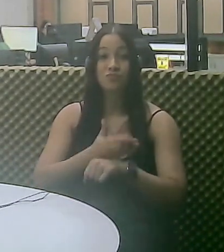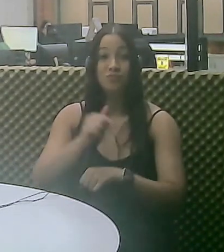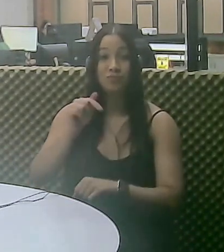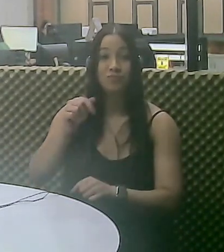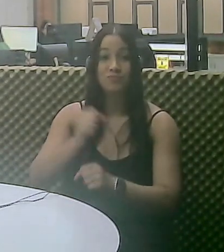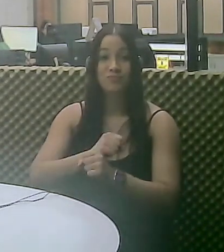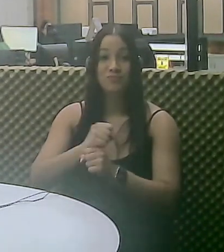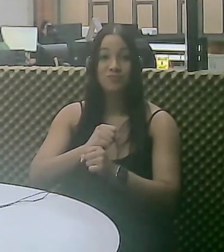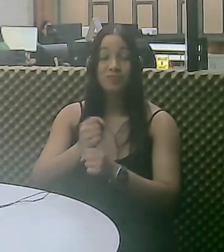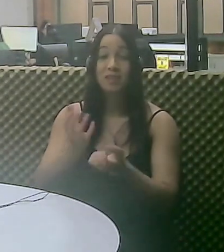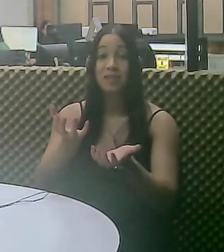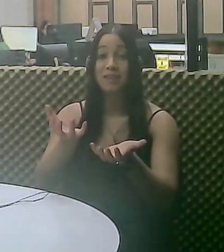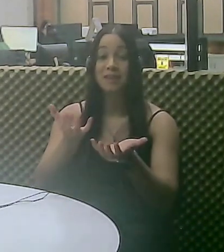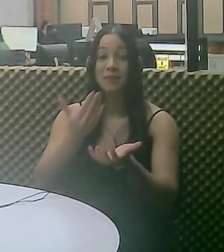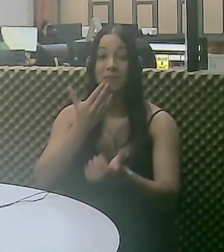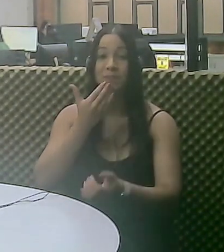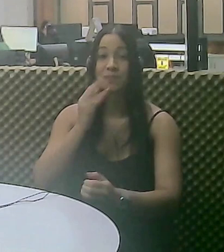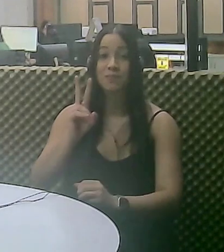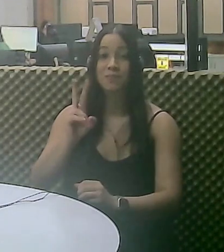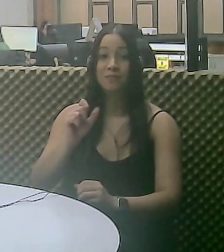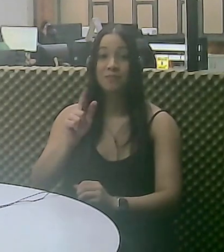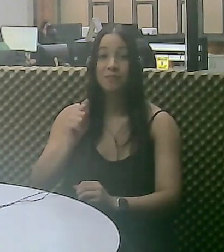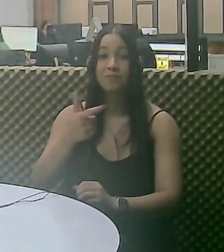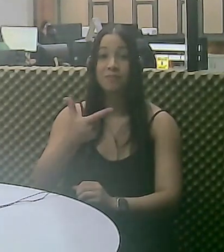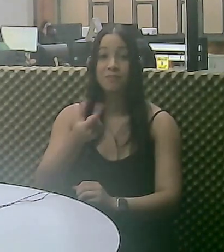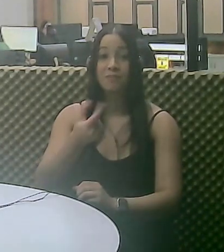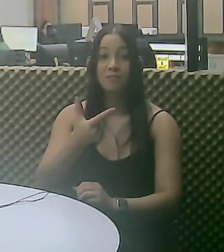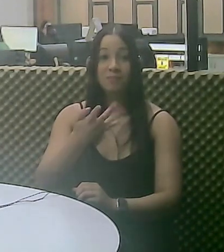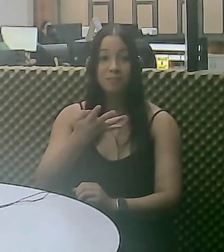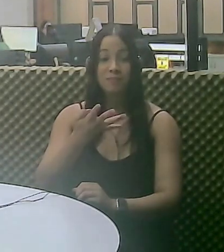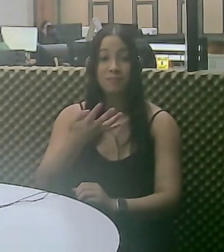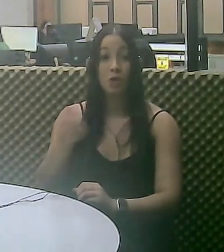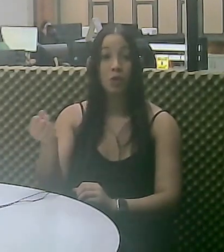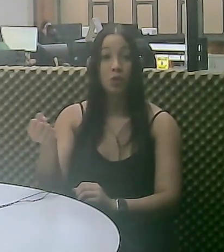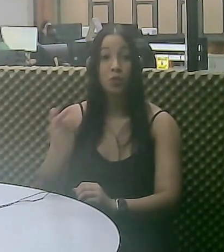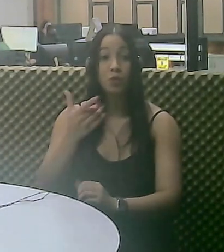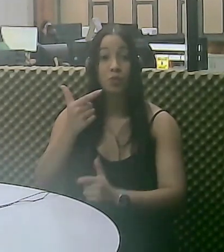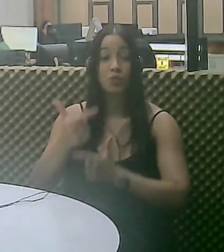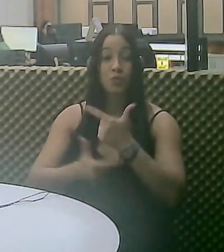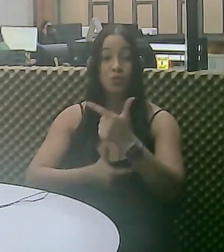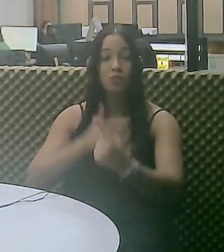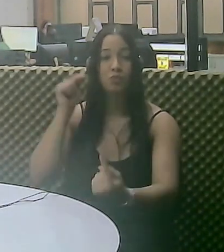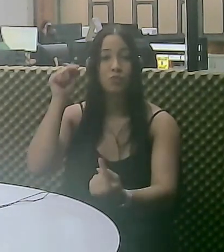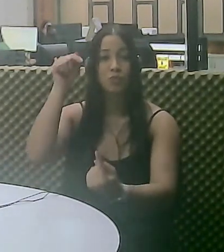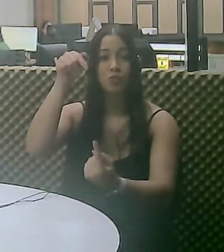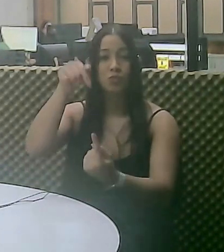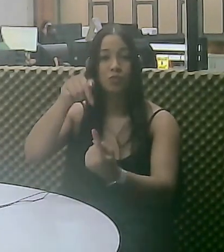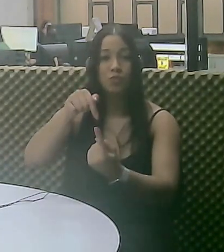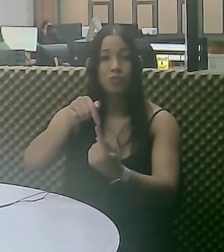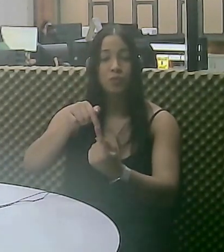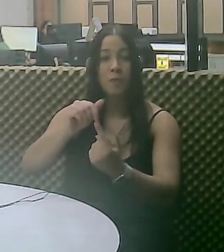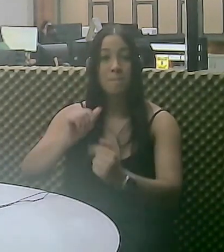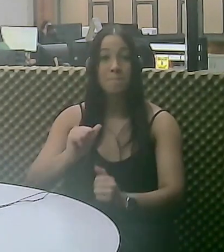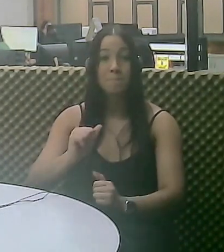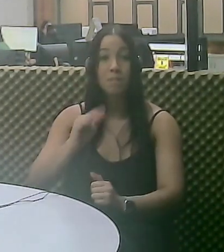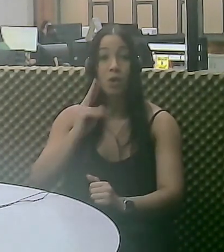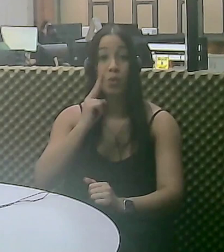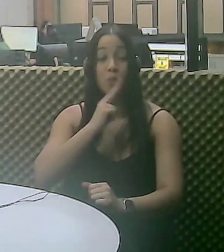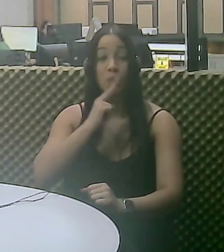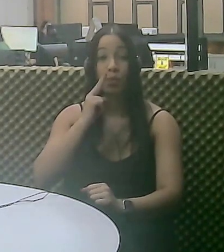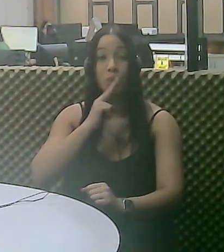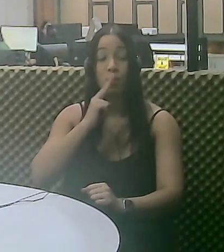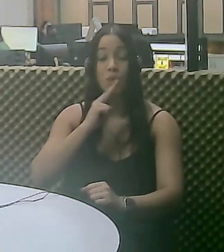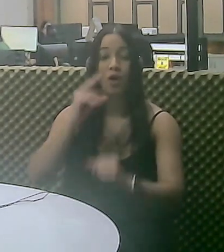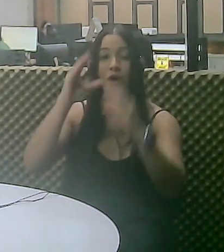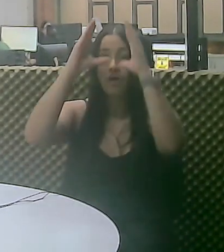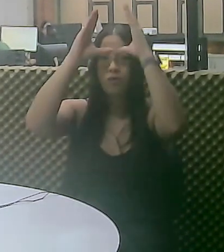ano e desejam solicitar a vaga para 2024. O novo serviço tem como objetivo oferecer ainda mais agilidade e